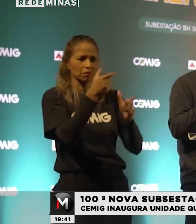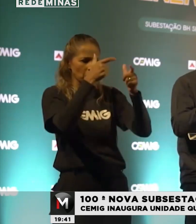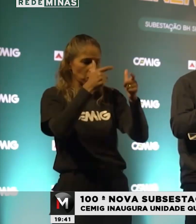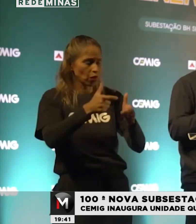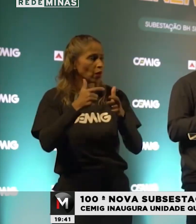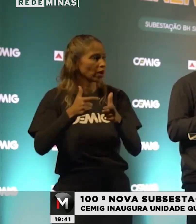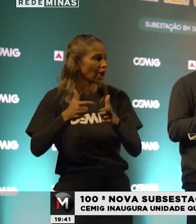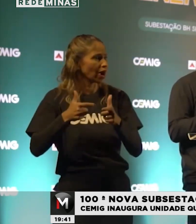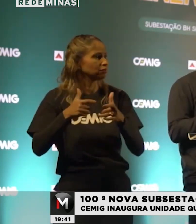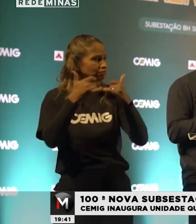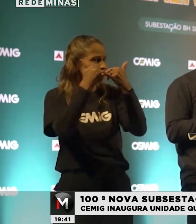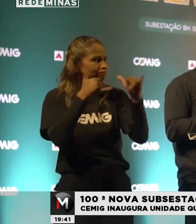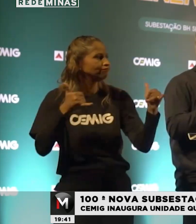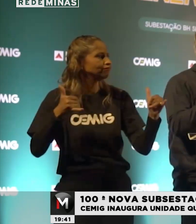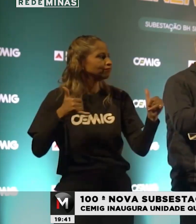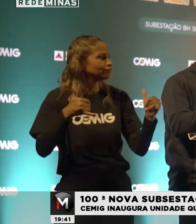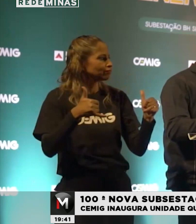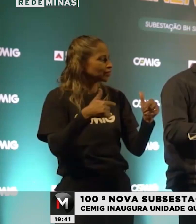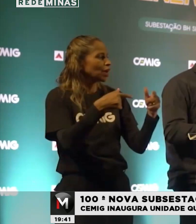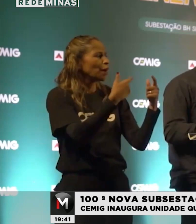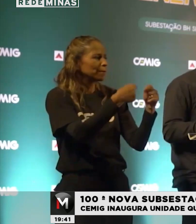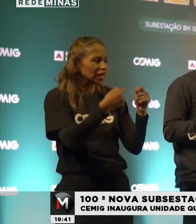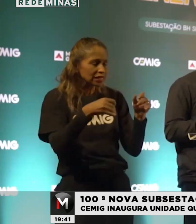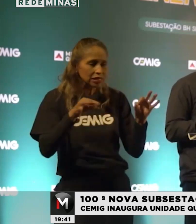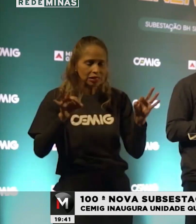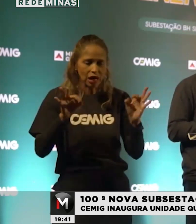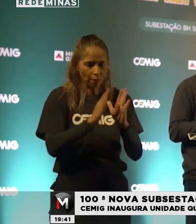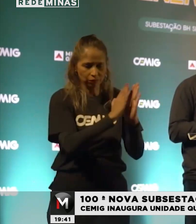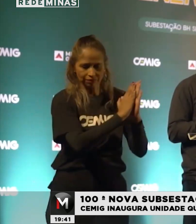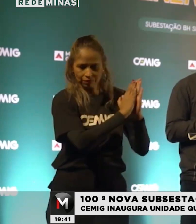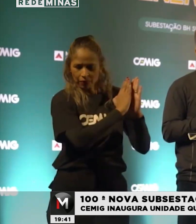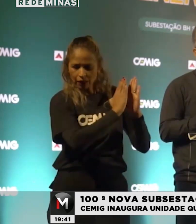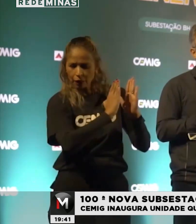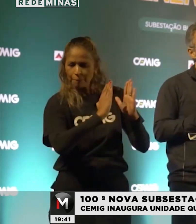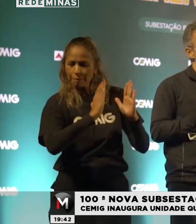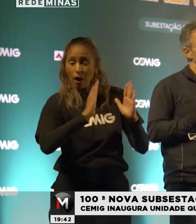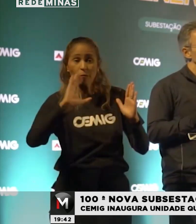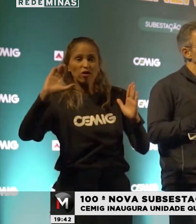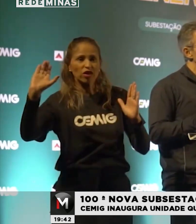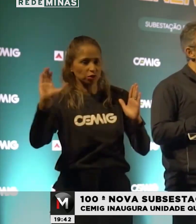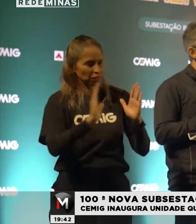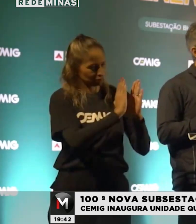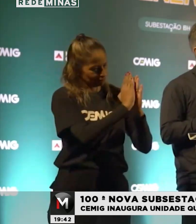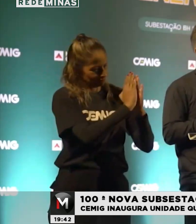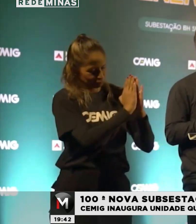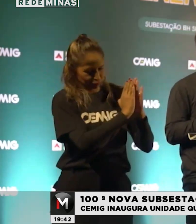Né? Precisamos concluir esse ciclo de investimentos